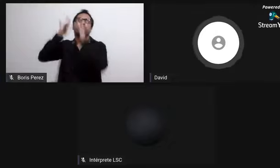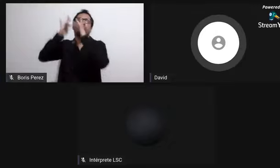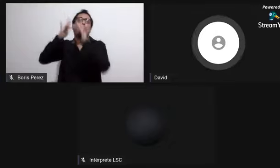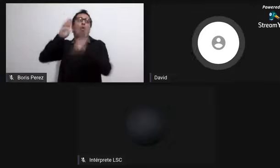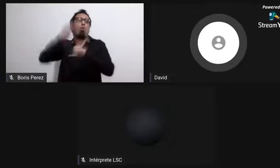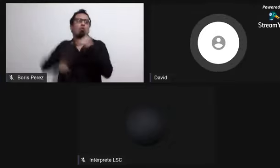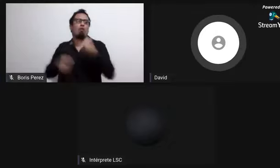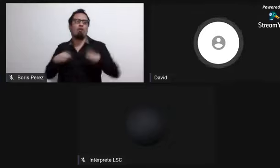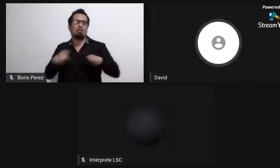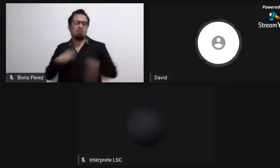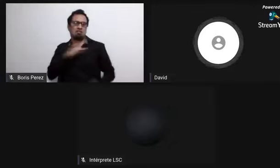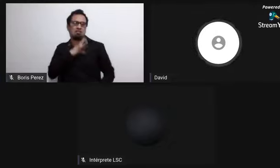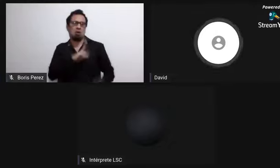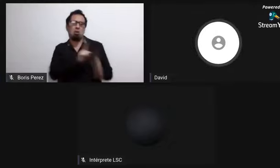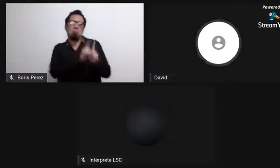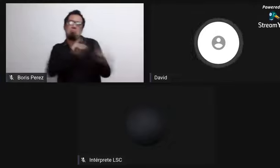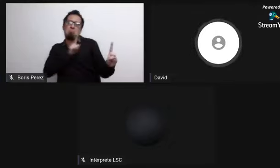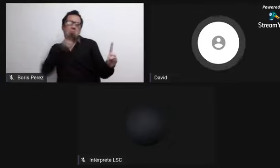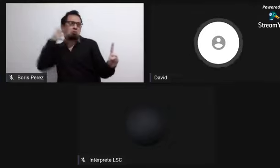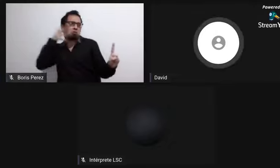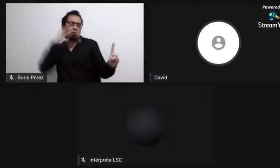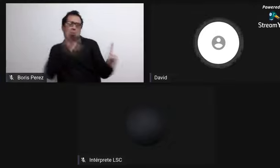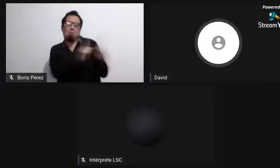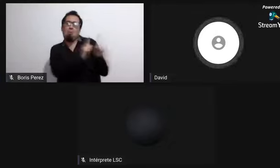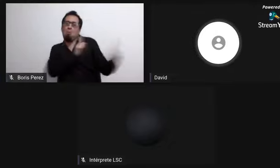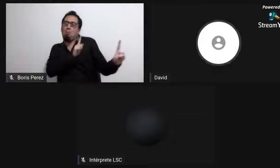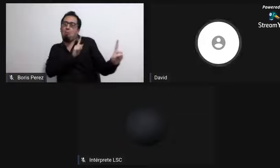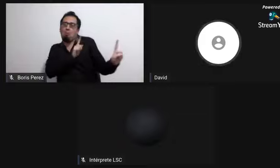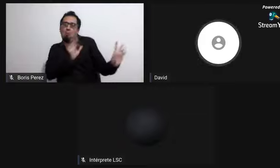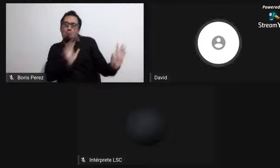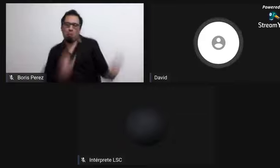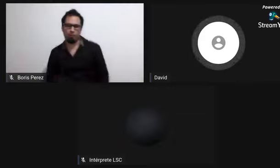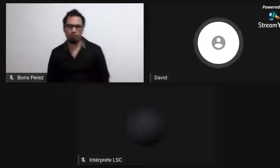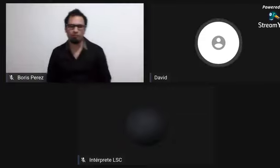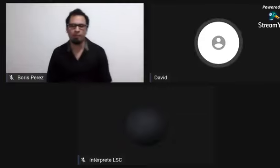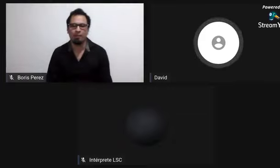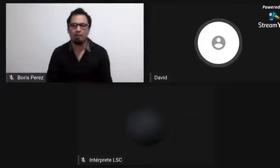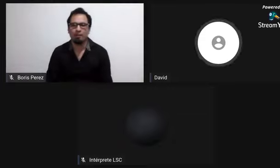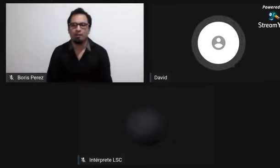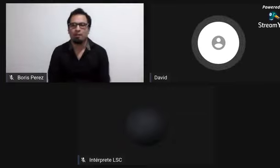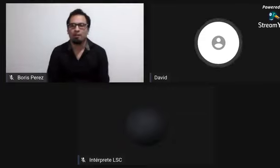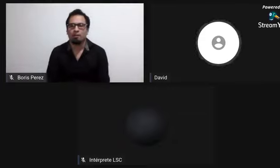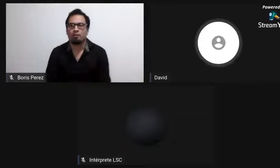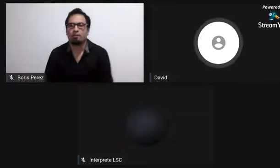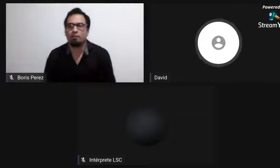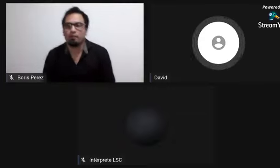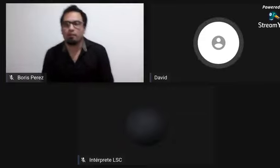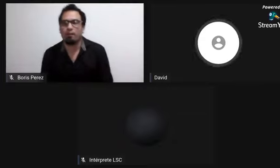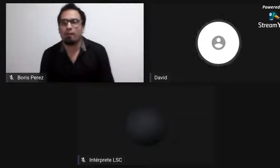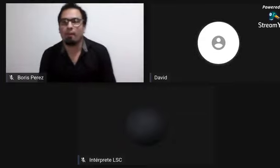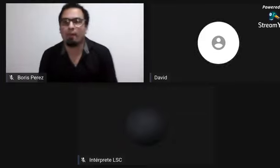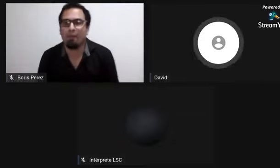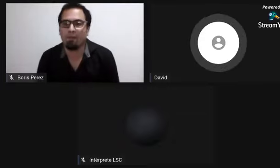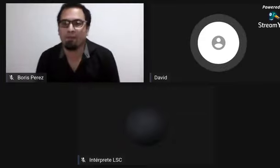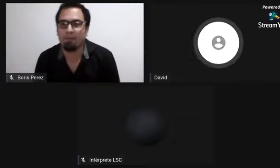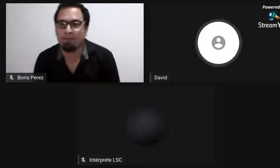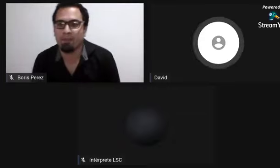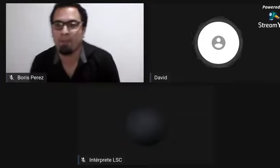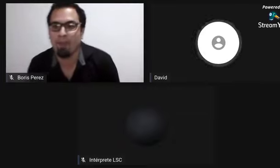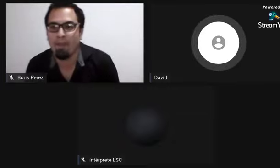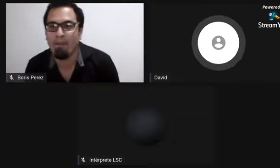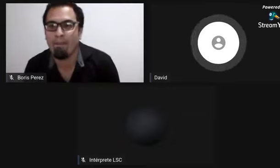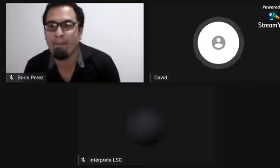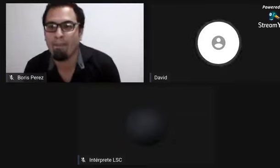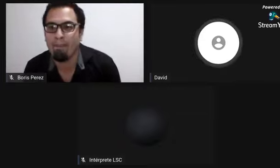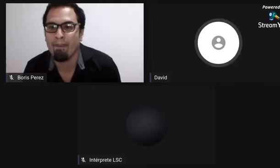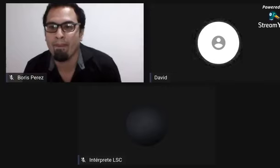Sabemos que Bolívar se encontró gran parte del tiempo en Venezuela y Santander estaba en el sur del país. Pues